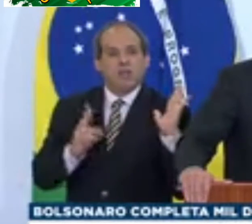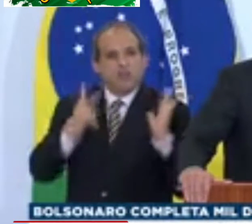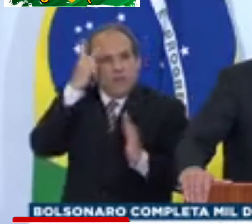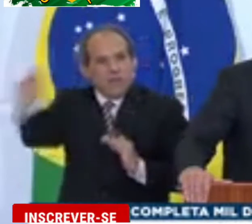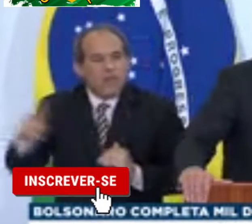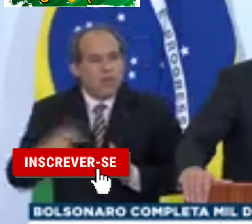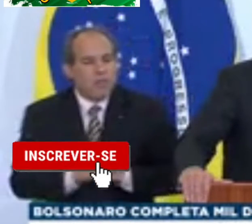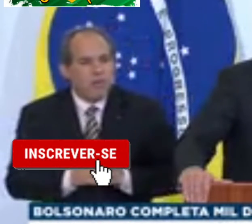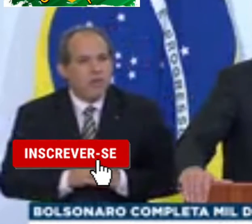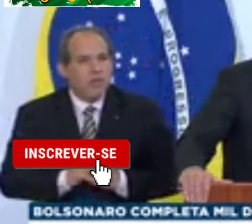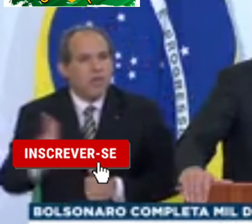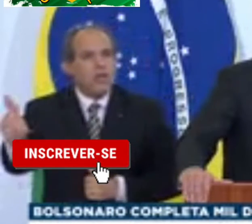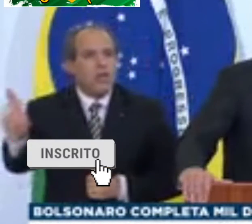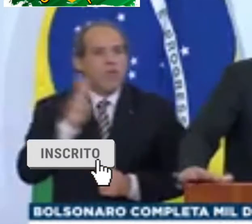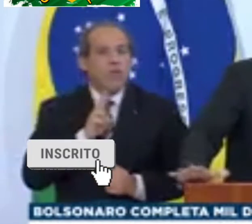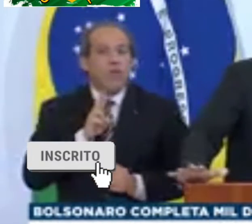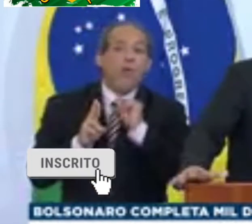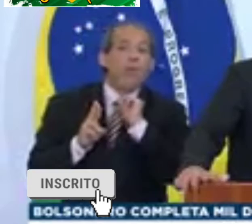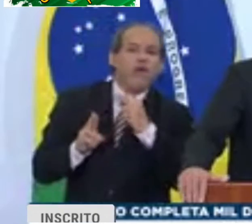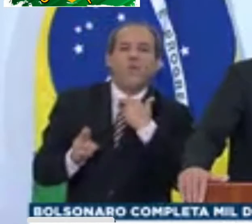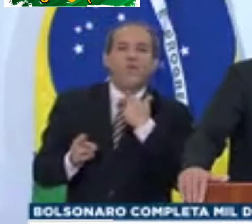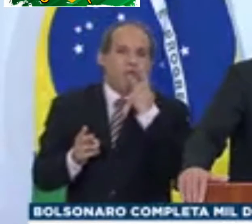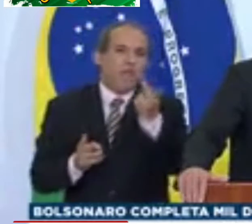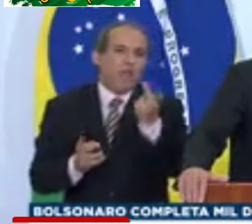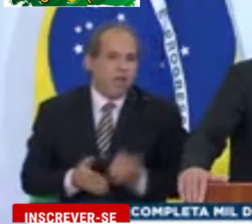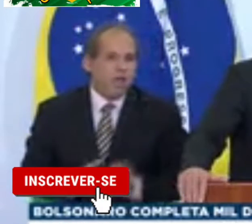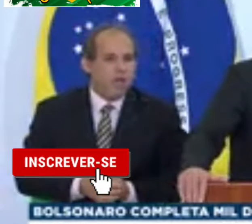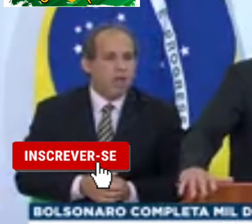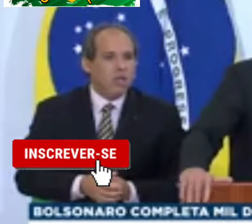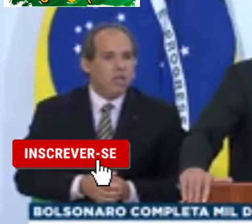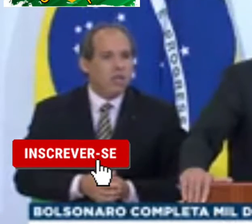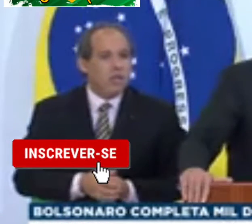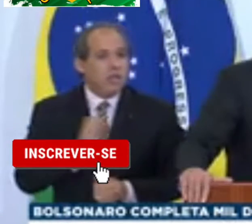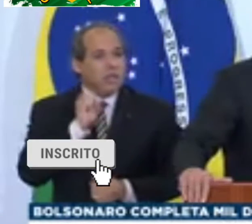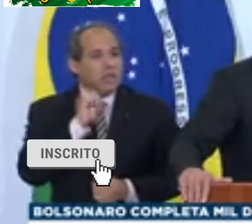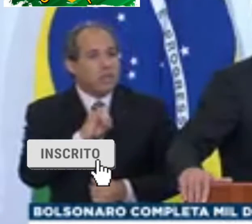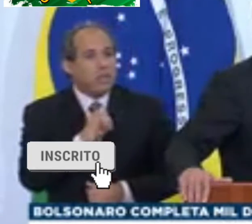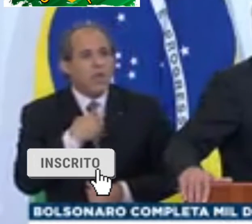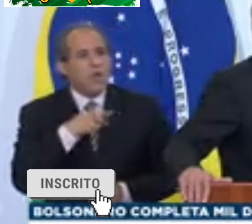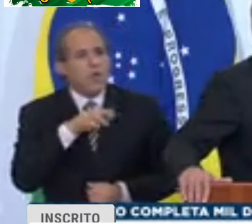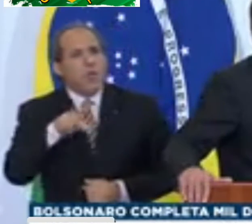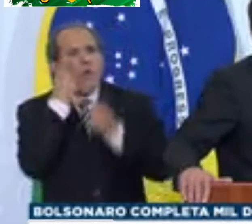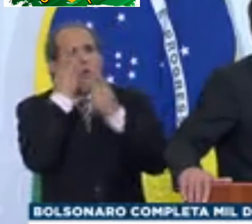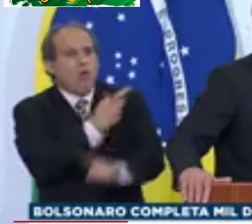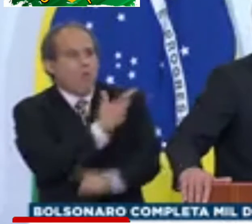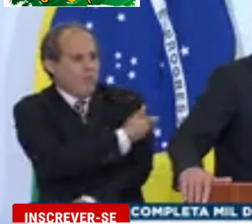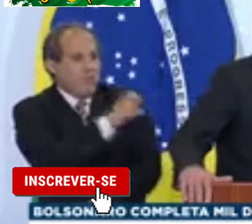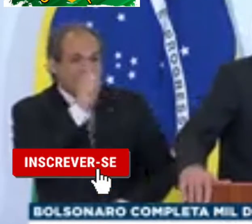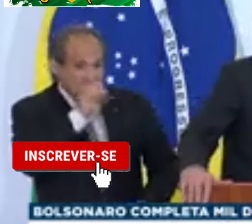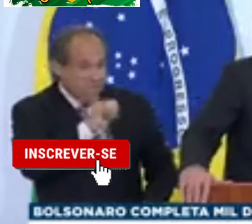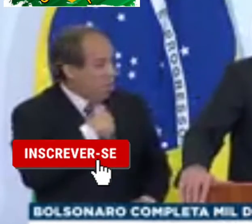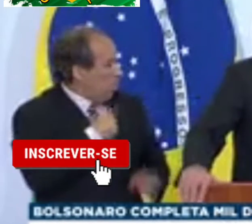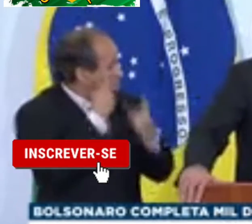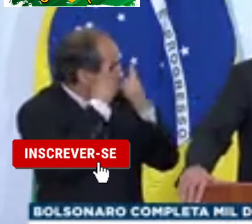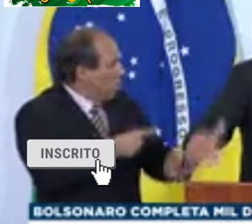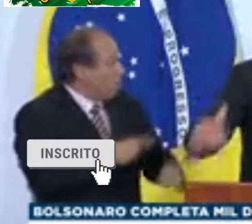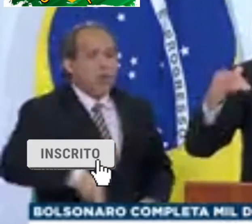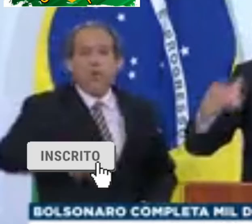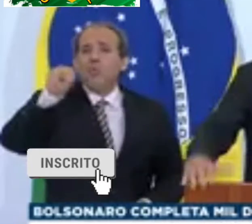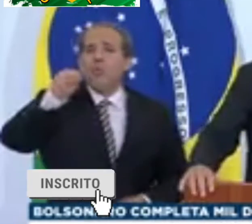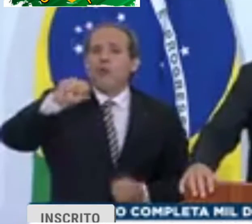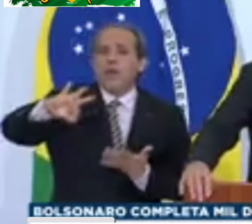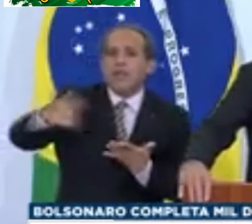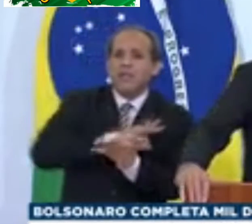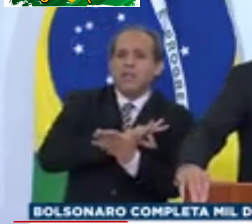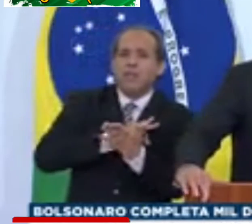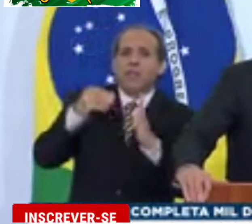disse. Não estou contra a vacina. Se tivesse contra, Paulo Guedes, não teria assinado a medida provisória de dezembro